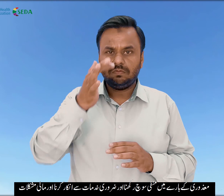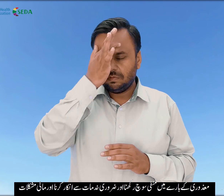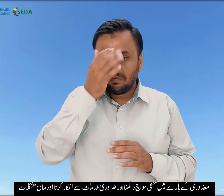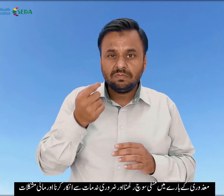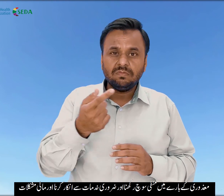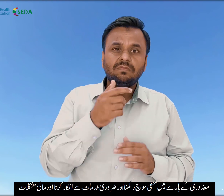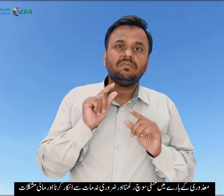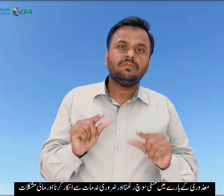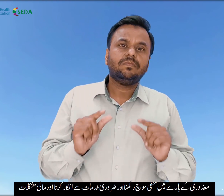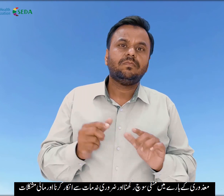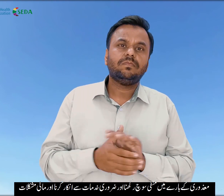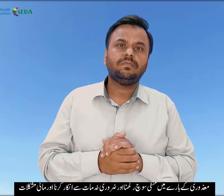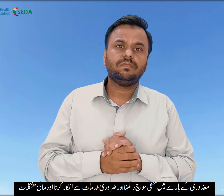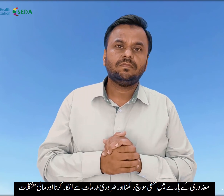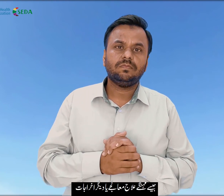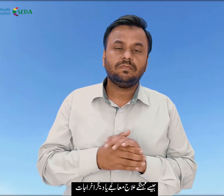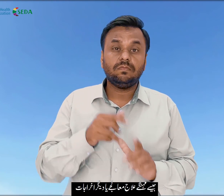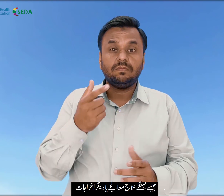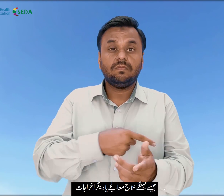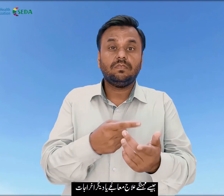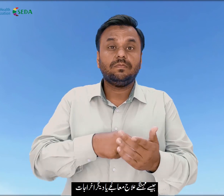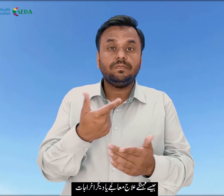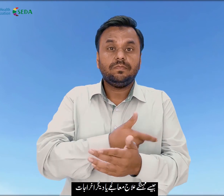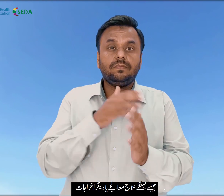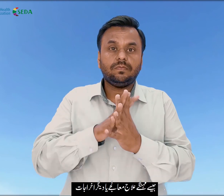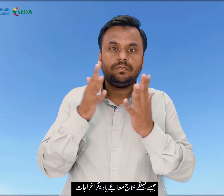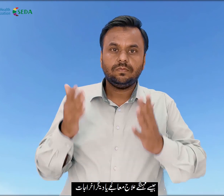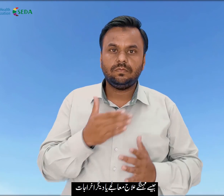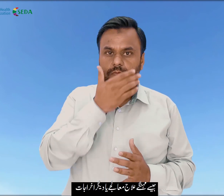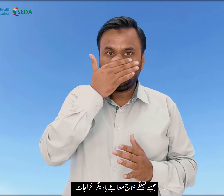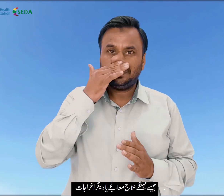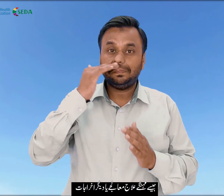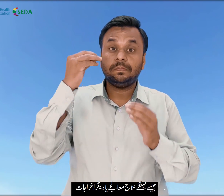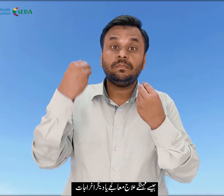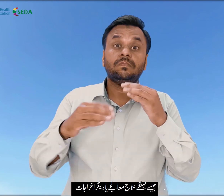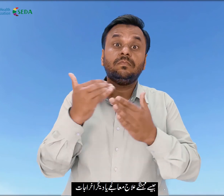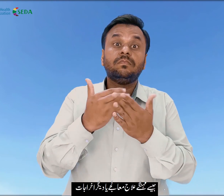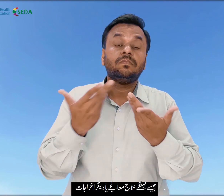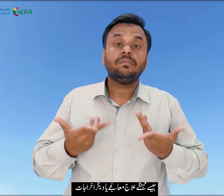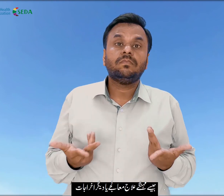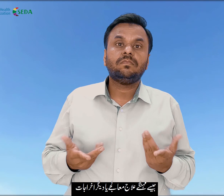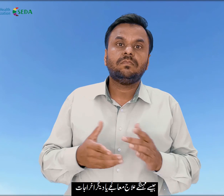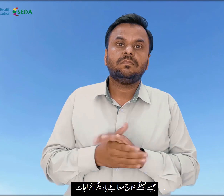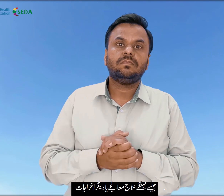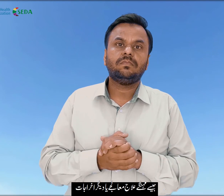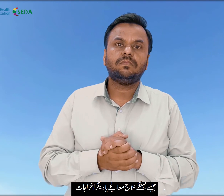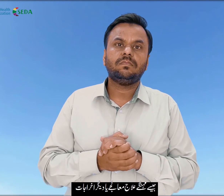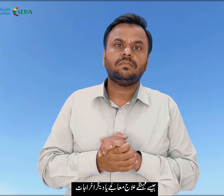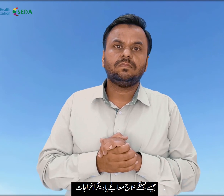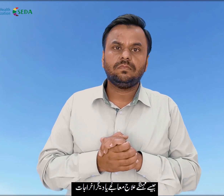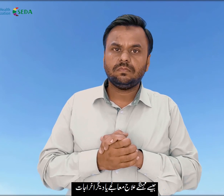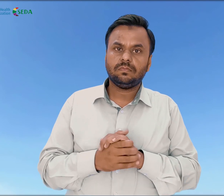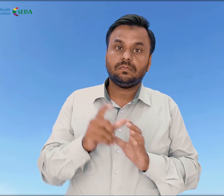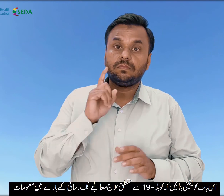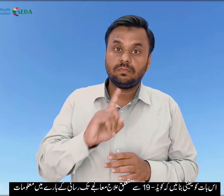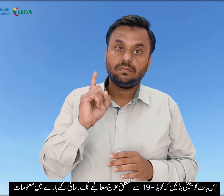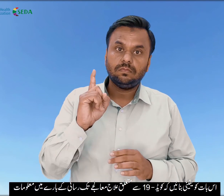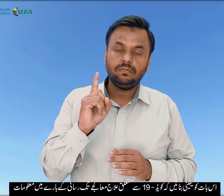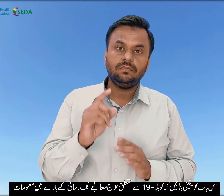مالی مشکلات جیسے مہنگے علاج معالجے یا دیگر اخراجات۔ اس بات کو